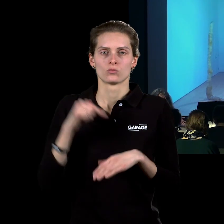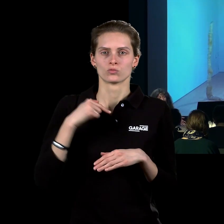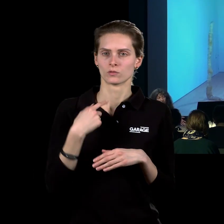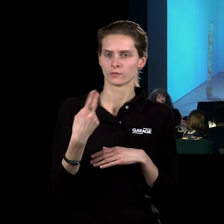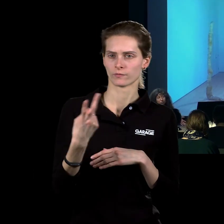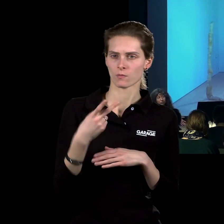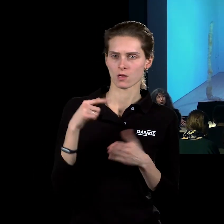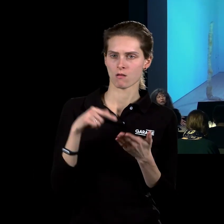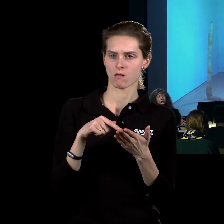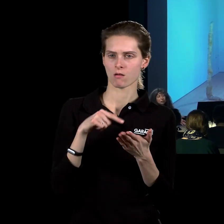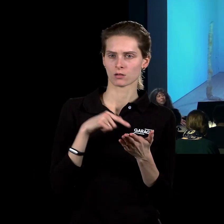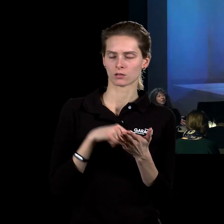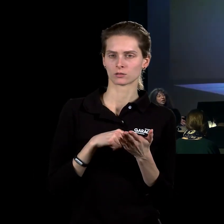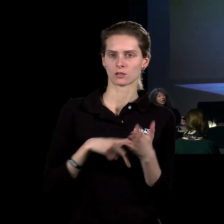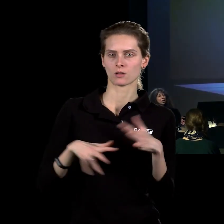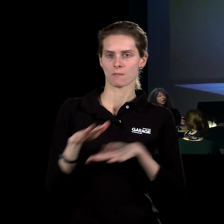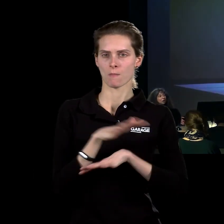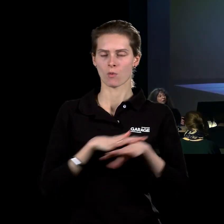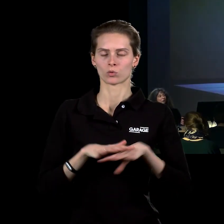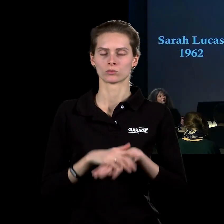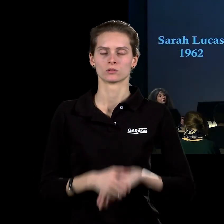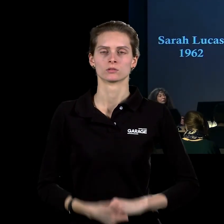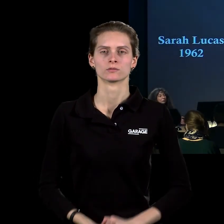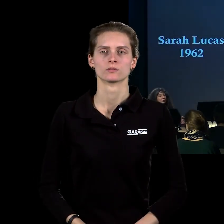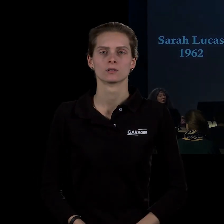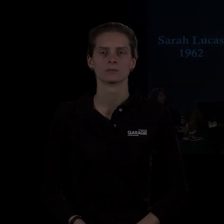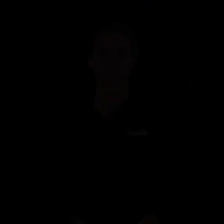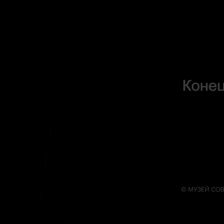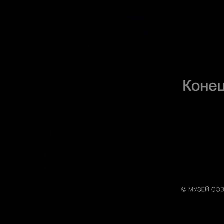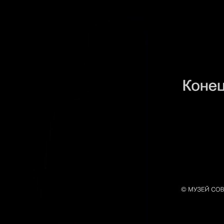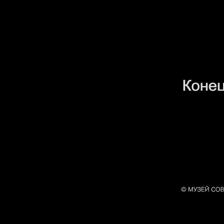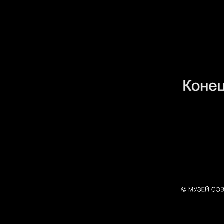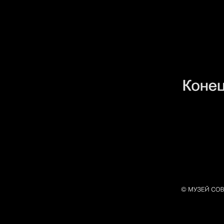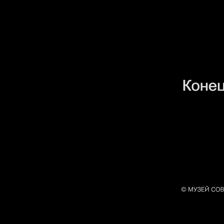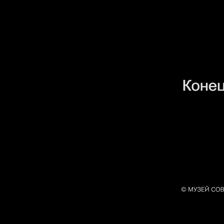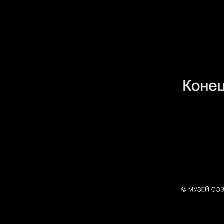этими самыми созданиями.